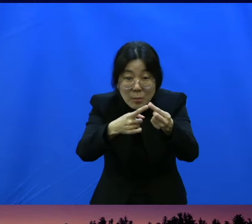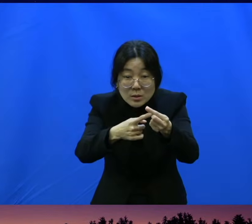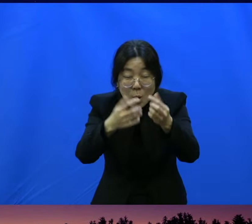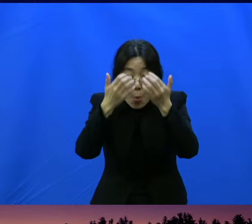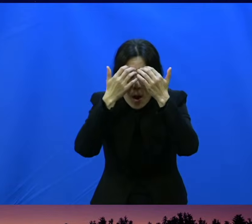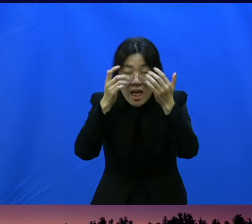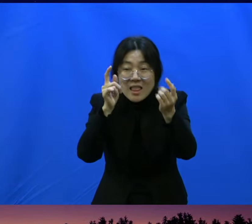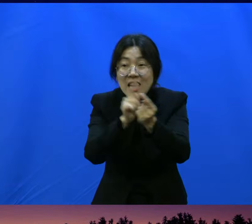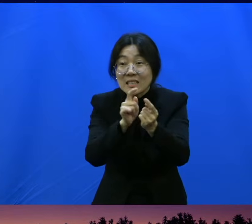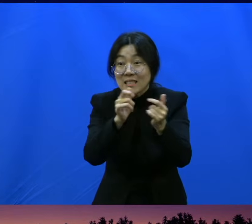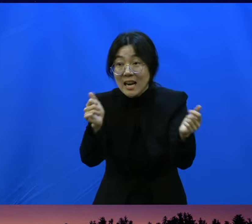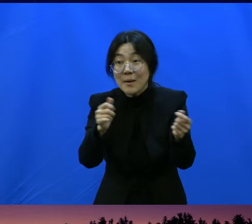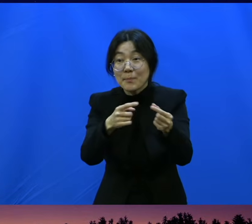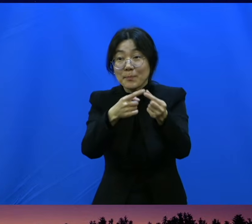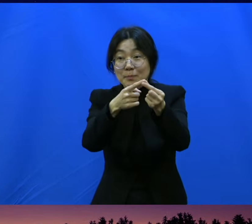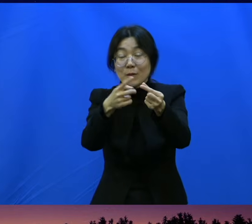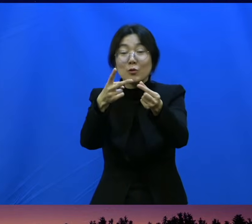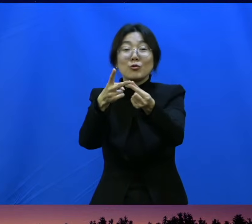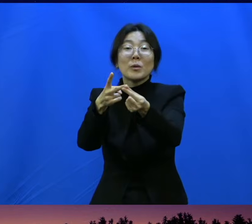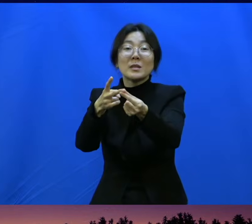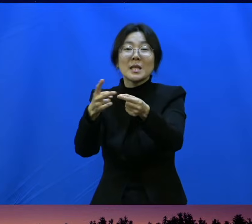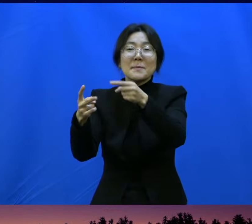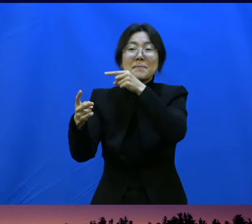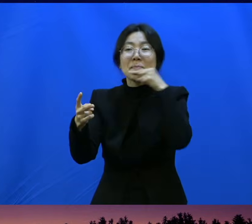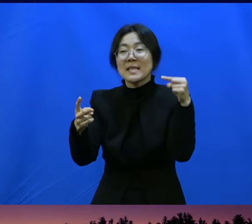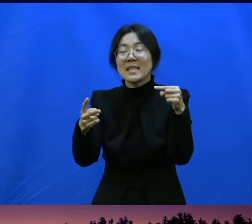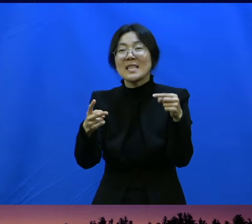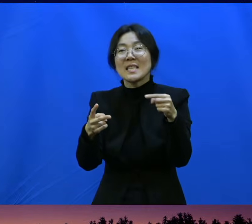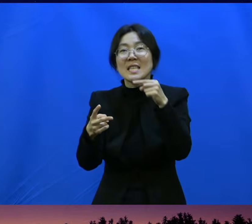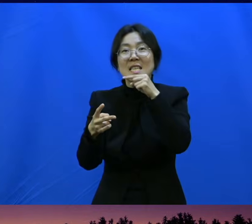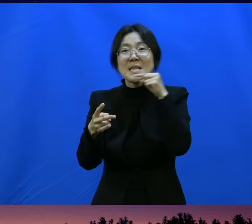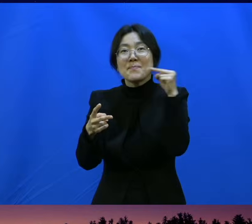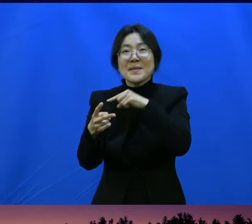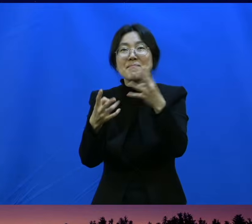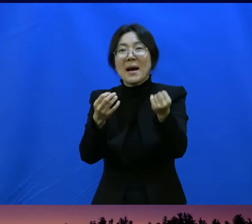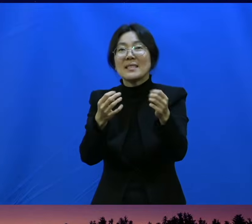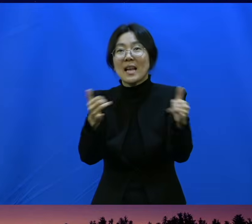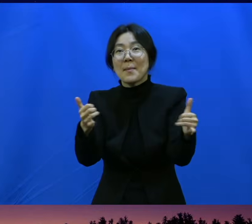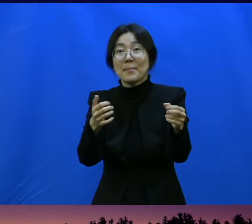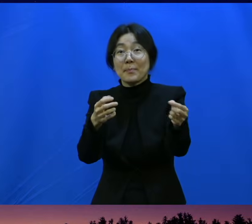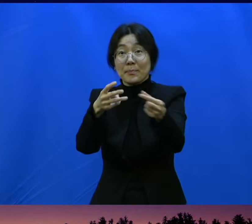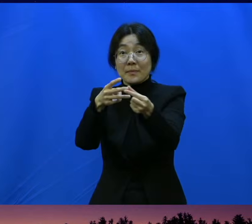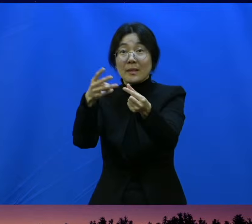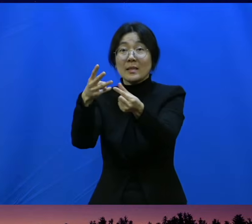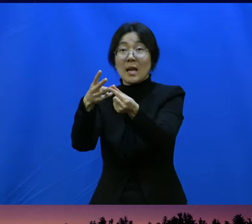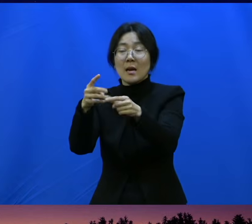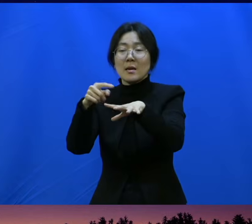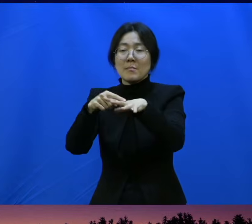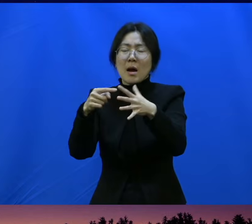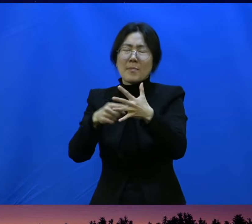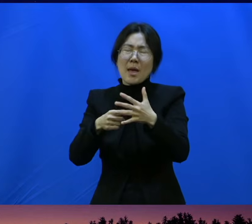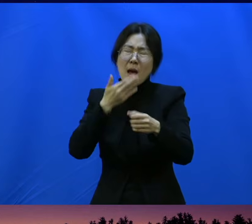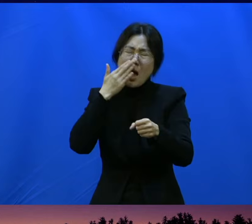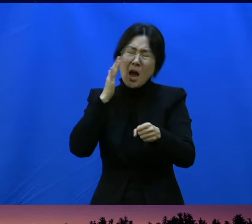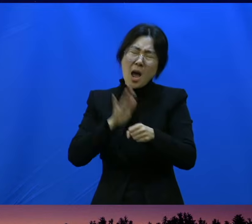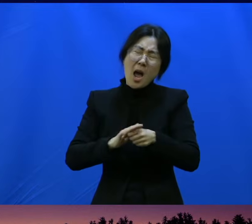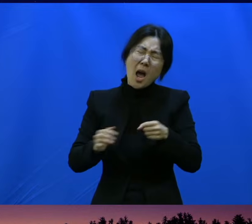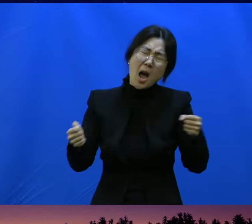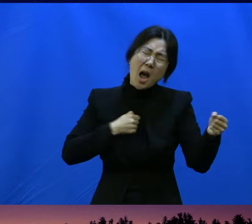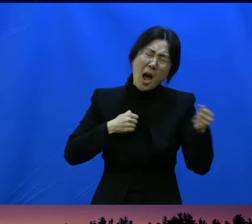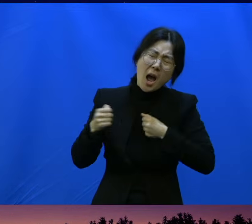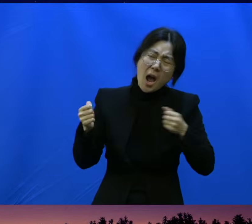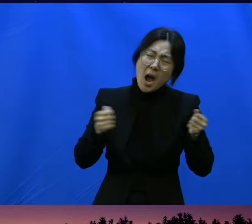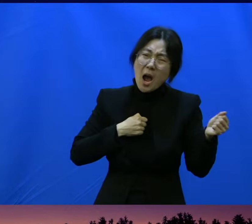번째는 빚진 자들이에요. 세 번째는 뭐예요? 마음이 원통한 사람들.